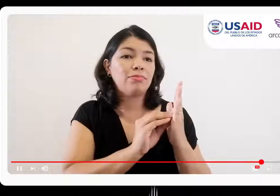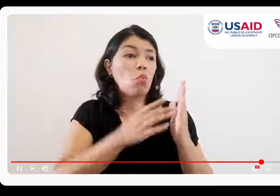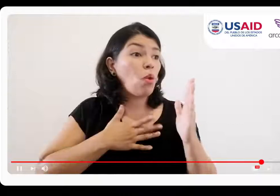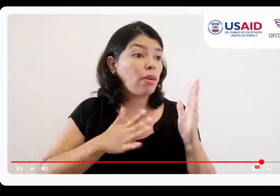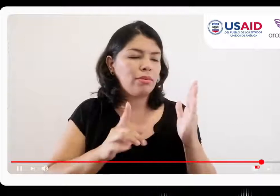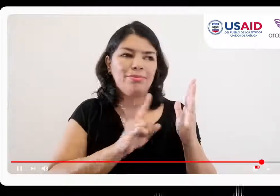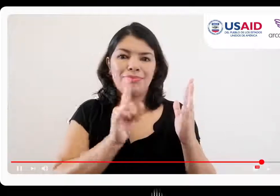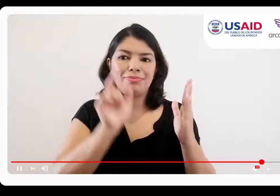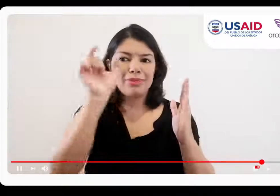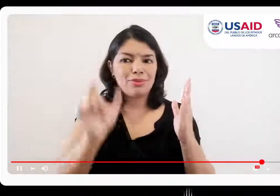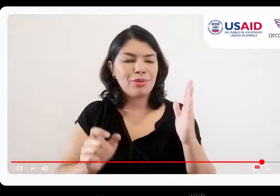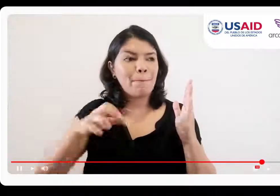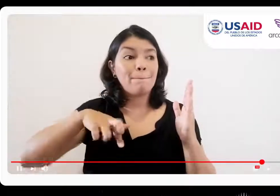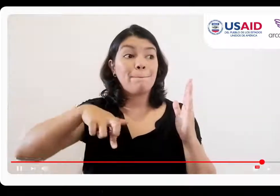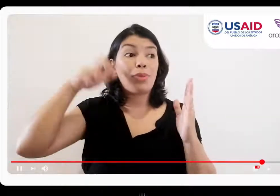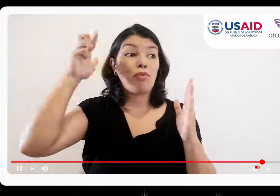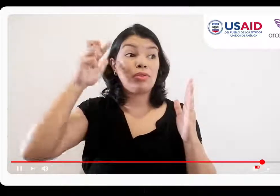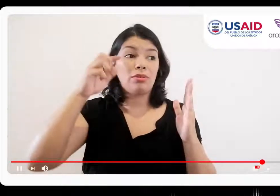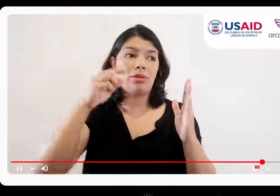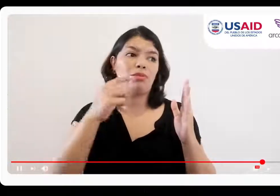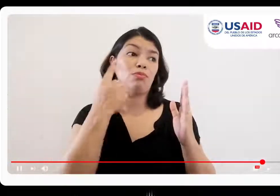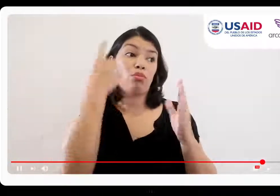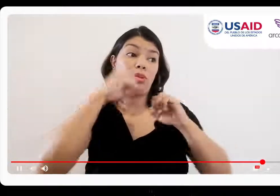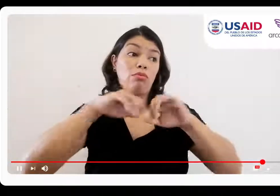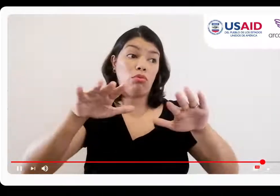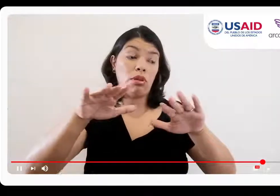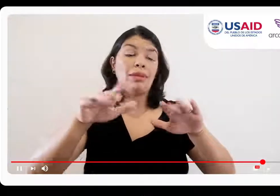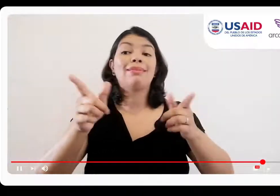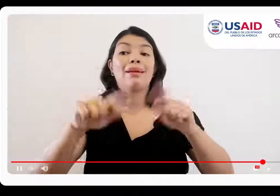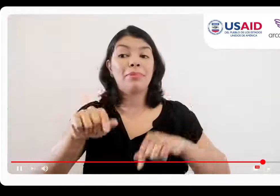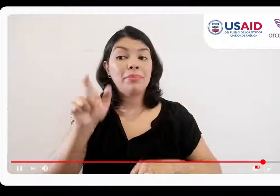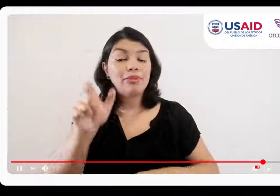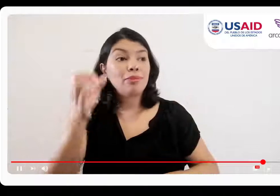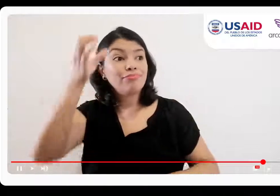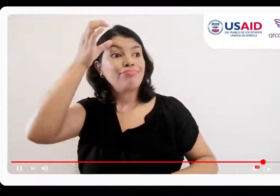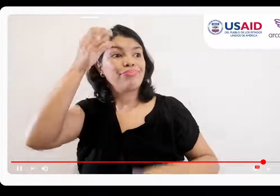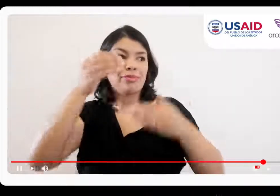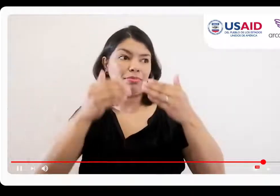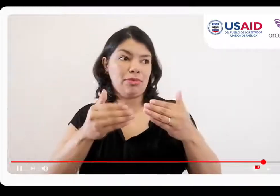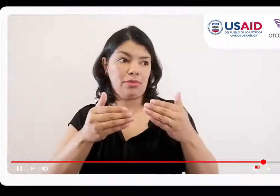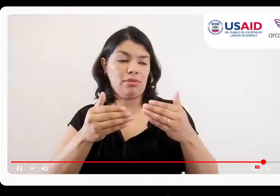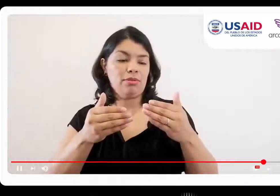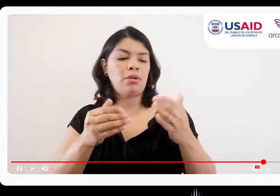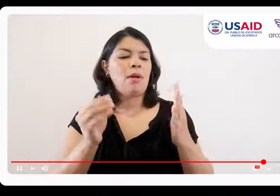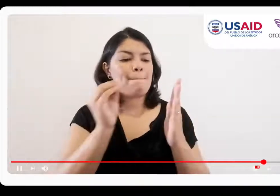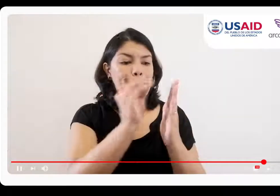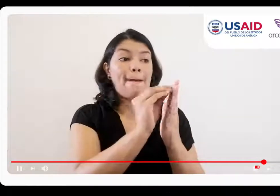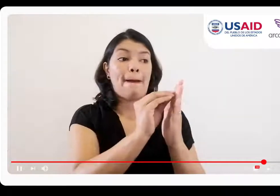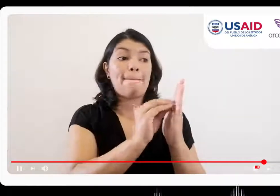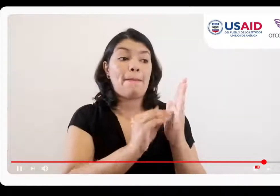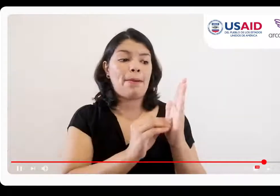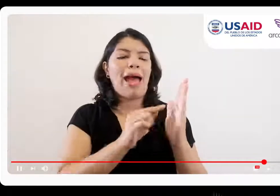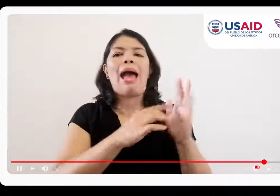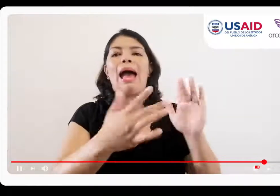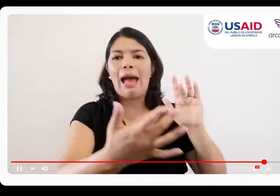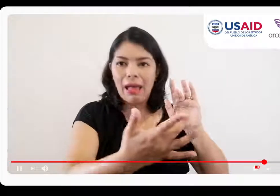el tema de política pública, pero también en el tema de discapacidad, para que lo que allí quede realmente sí